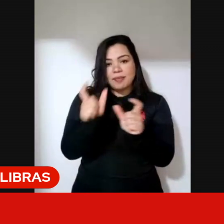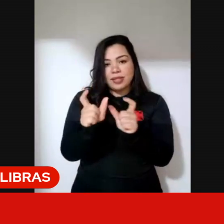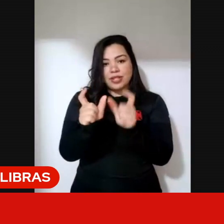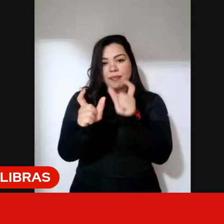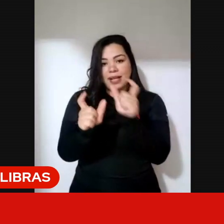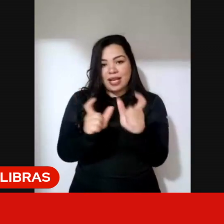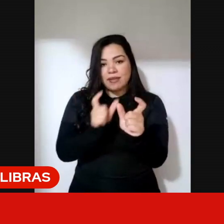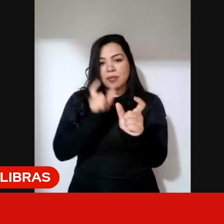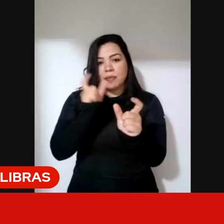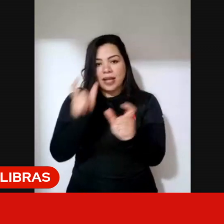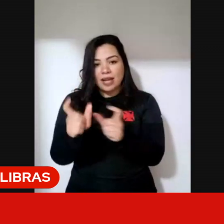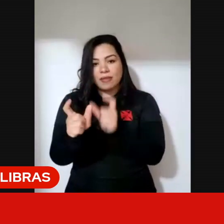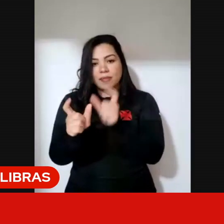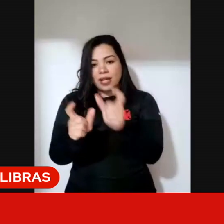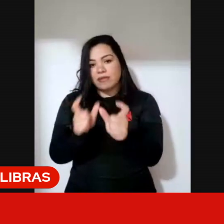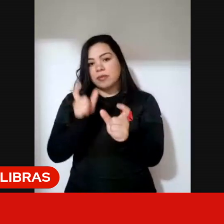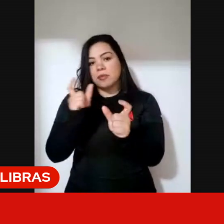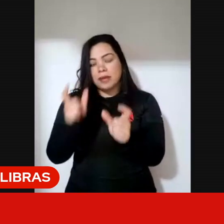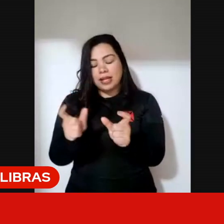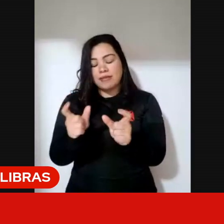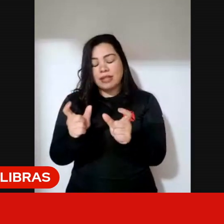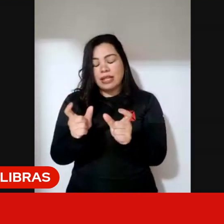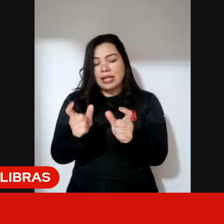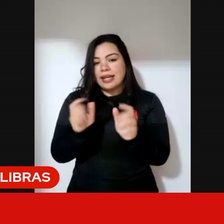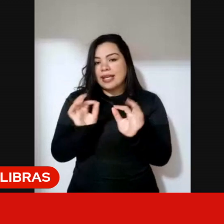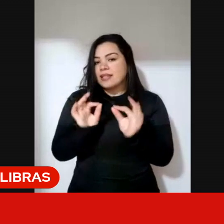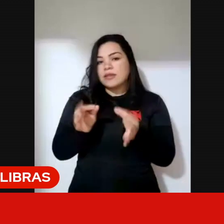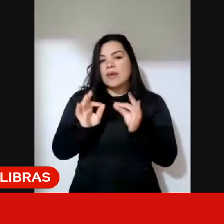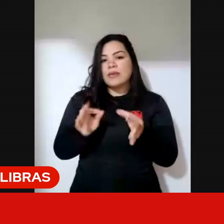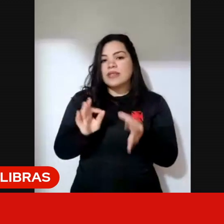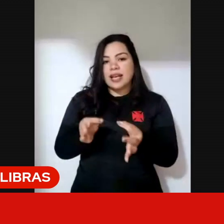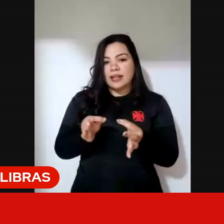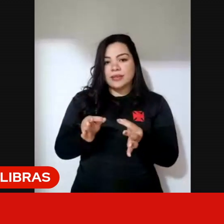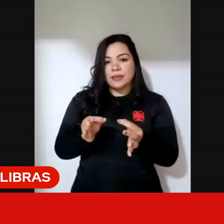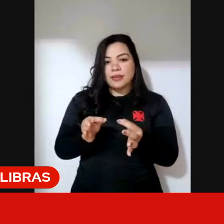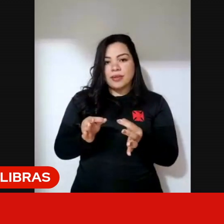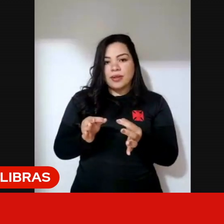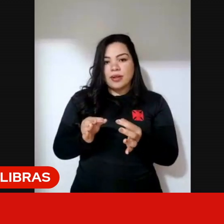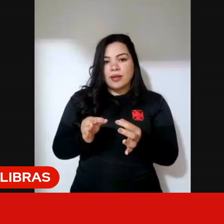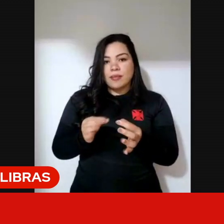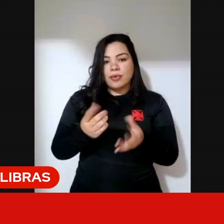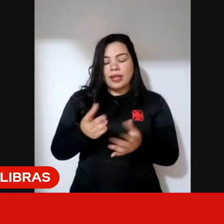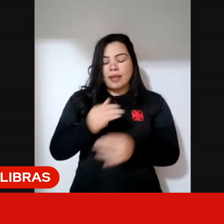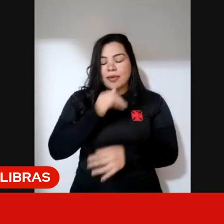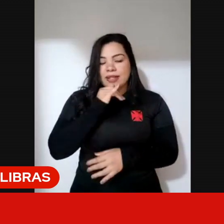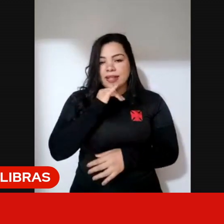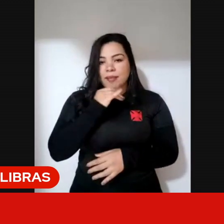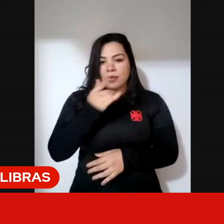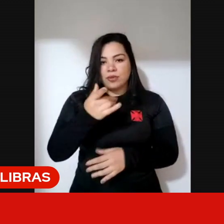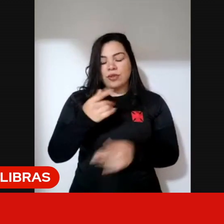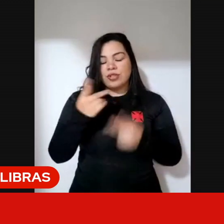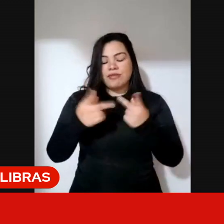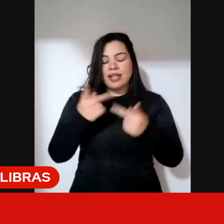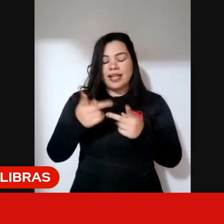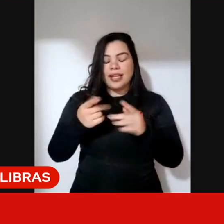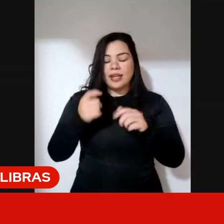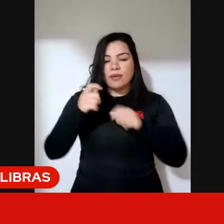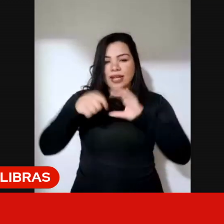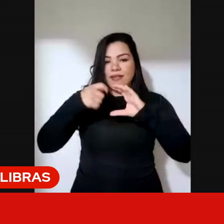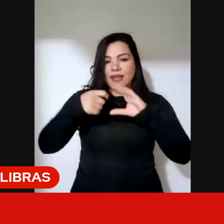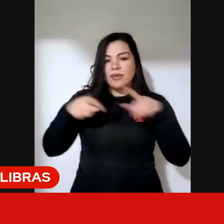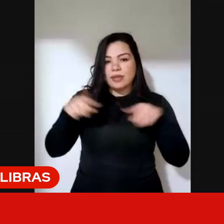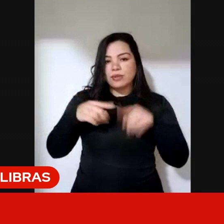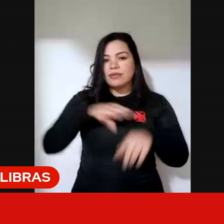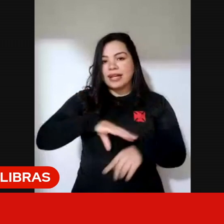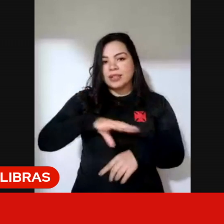em Libras, né? Palavra por palavra, palavra por palavra. E esse não é o certo. Porque, por exemplo, eu já falei aqui que